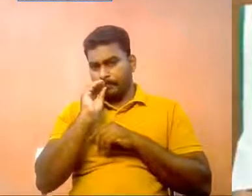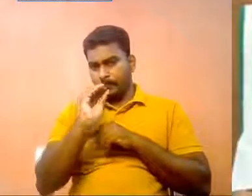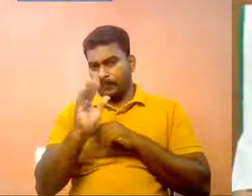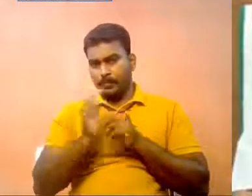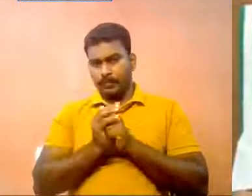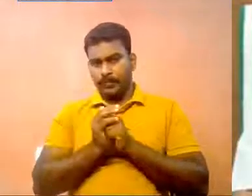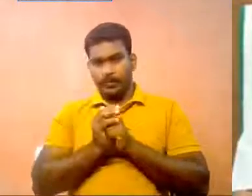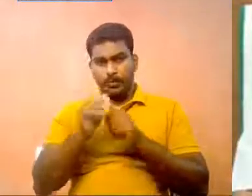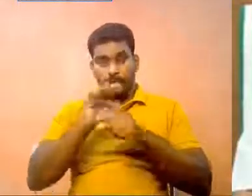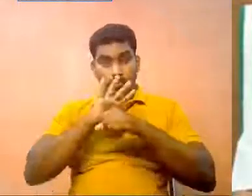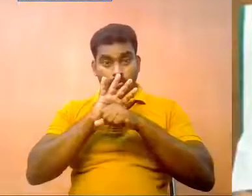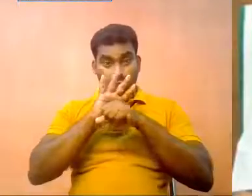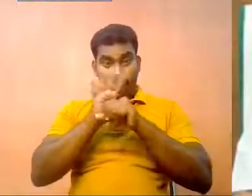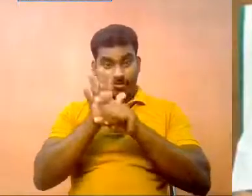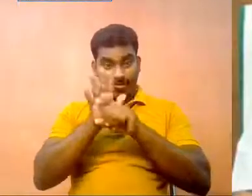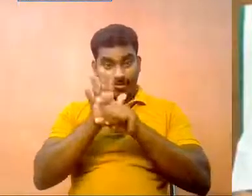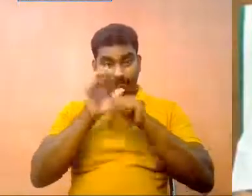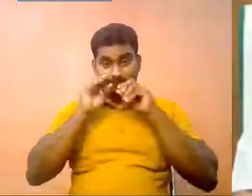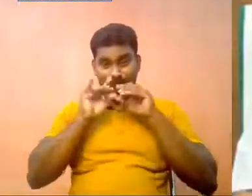കൊറോണ ബാധ